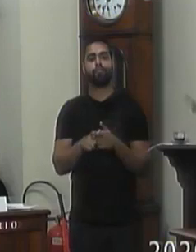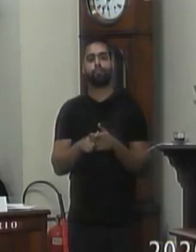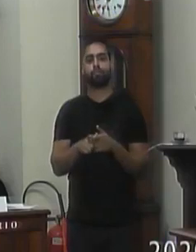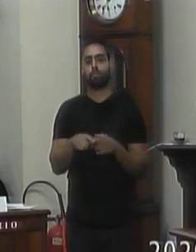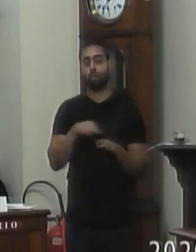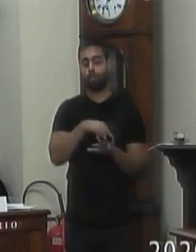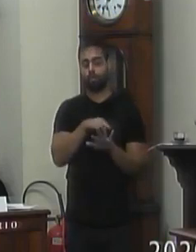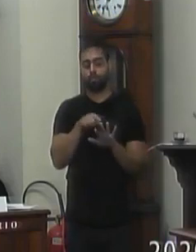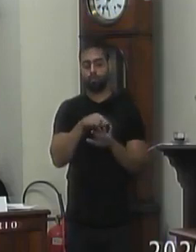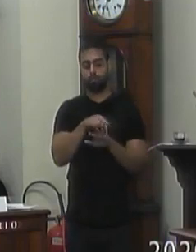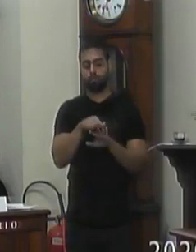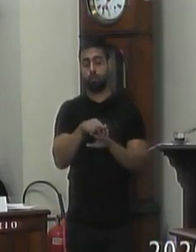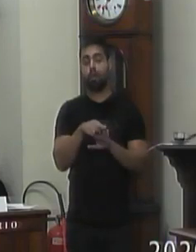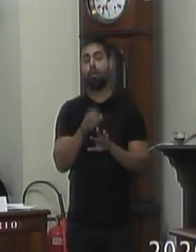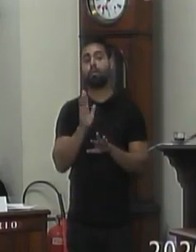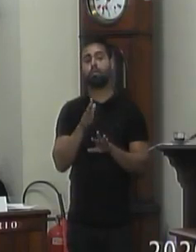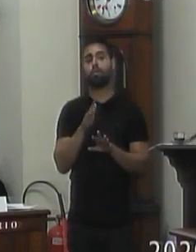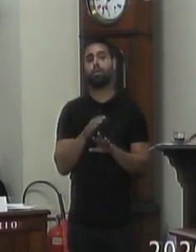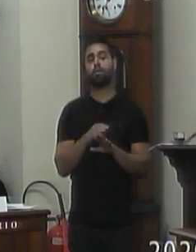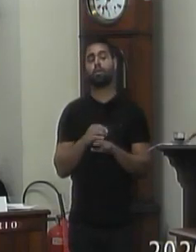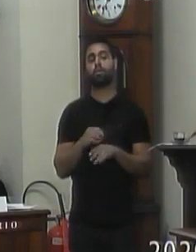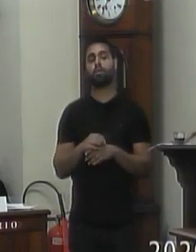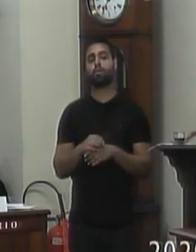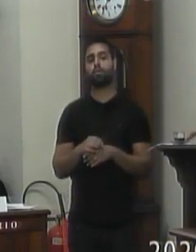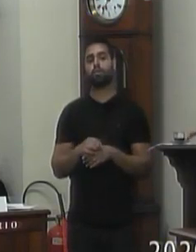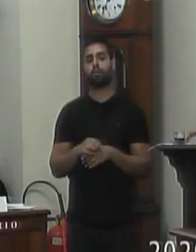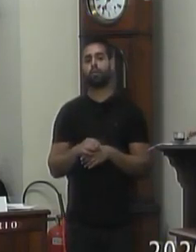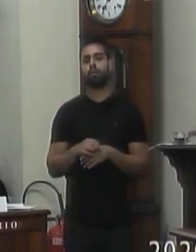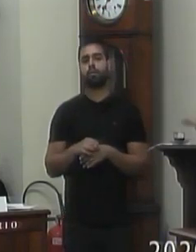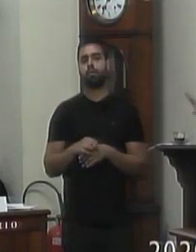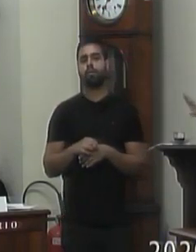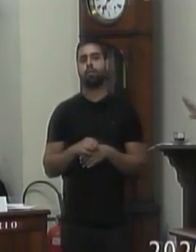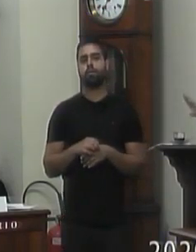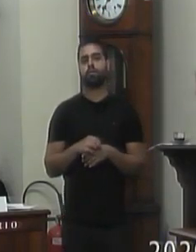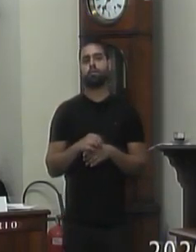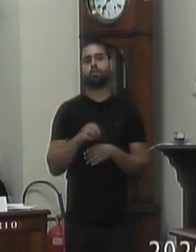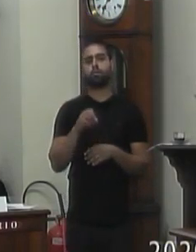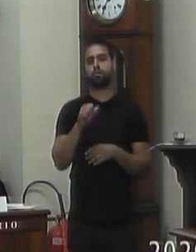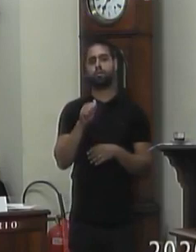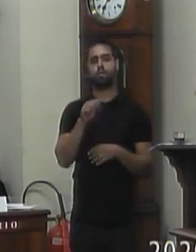relatório de execução orçamentária e do